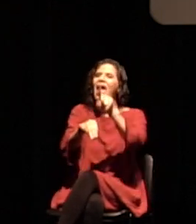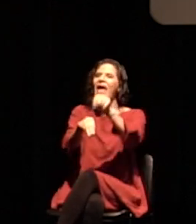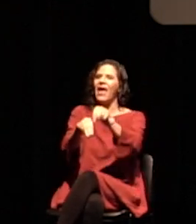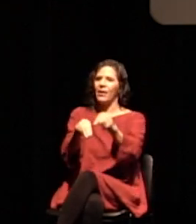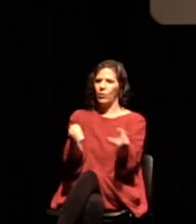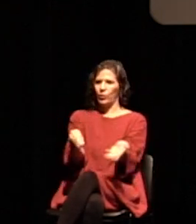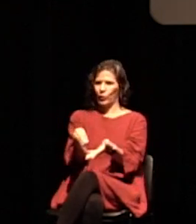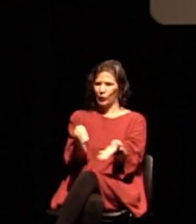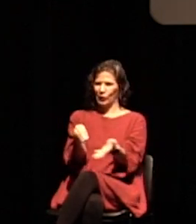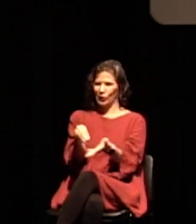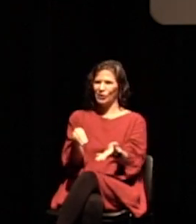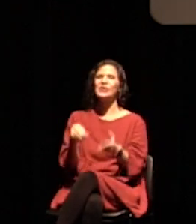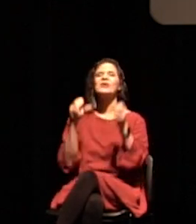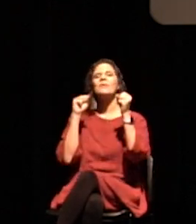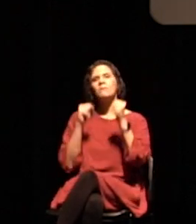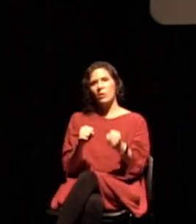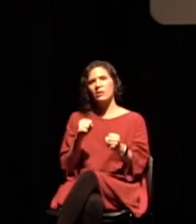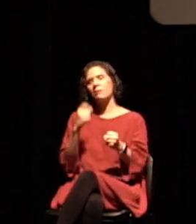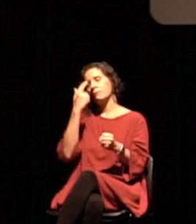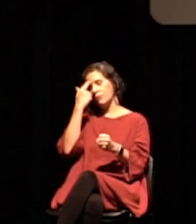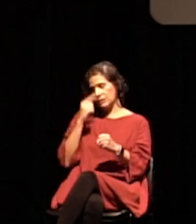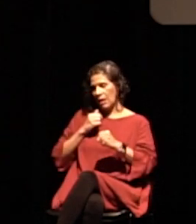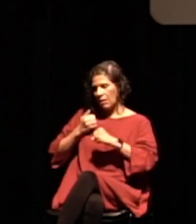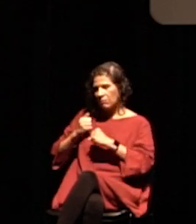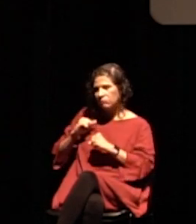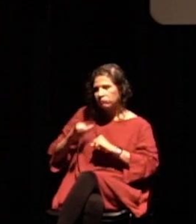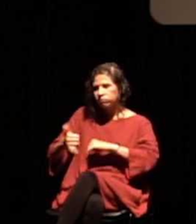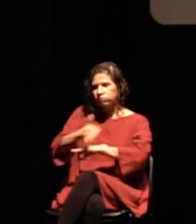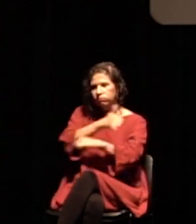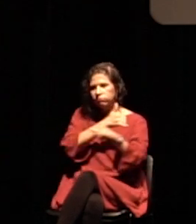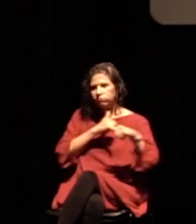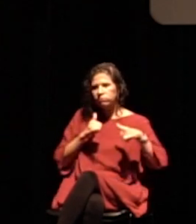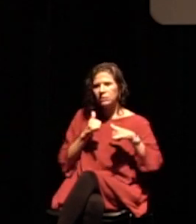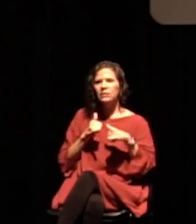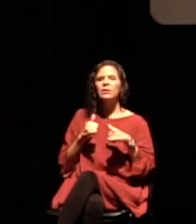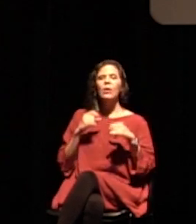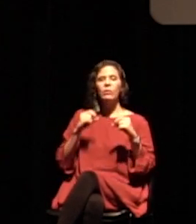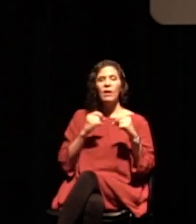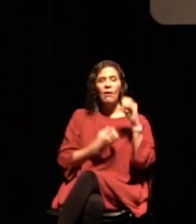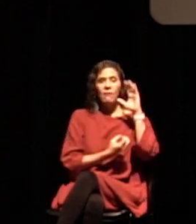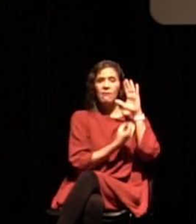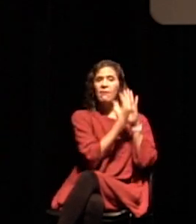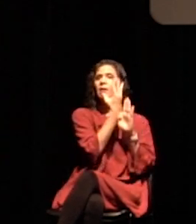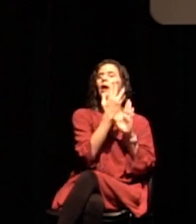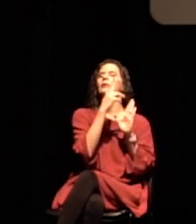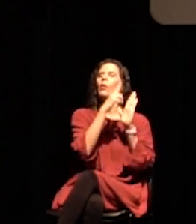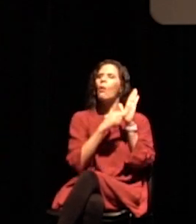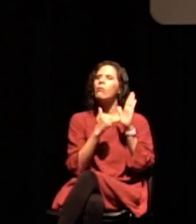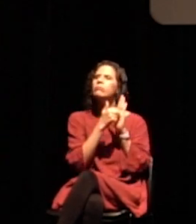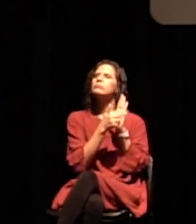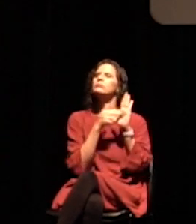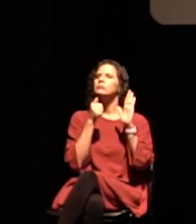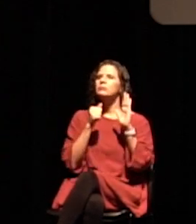sim, usar desta energia que o gesto criador, que o fato plástico, que o processo de